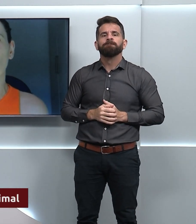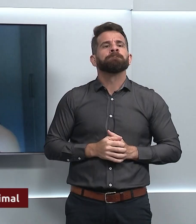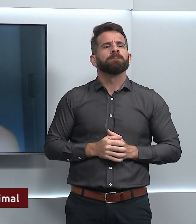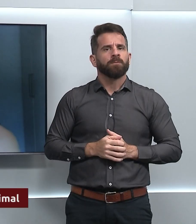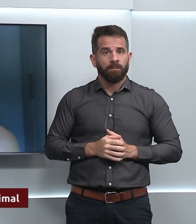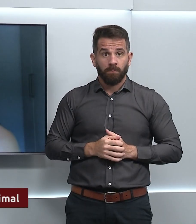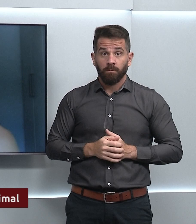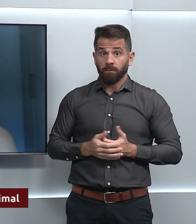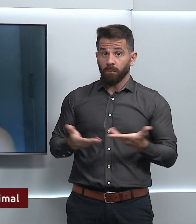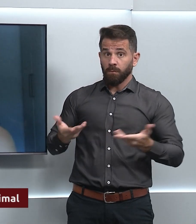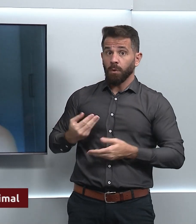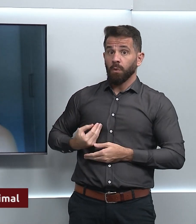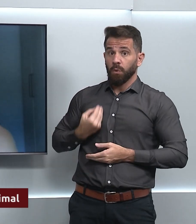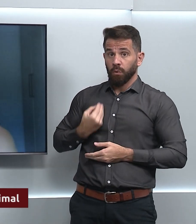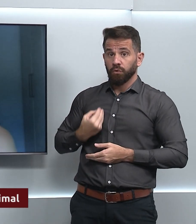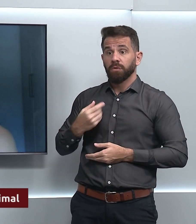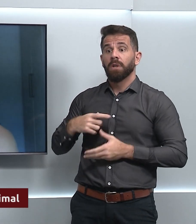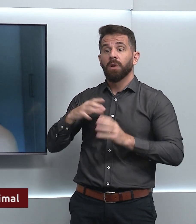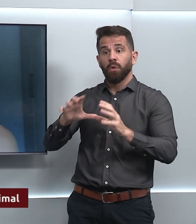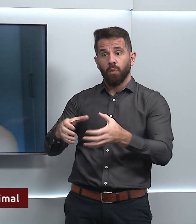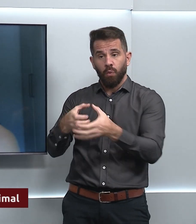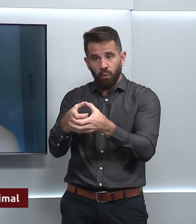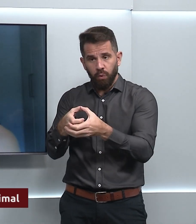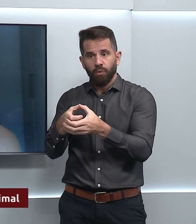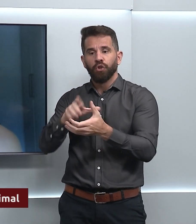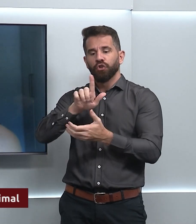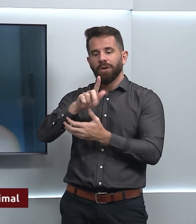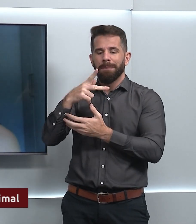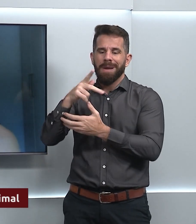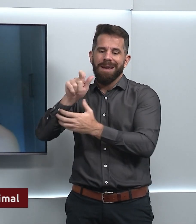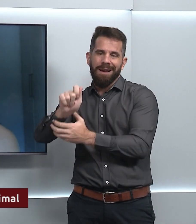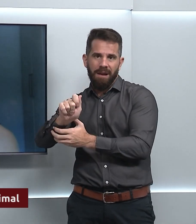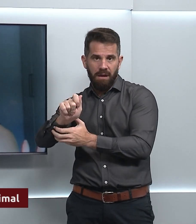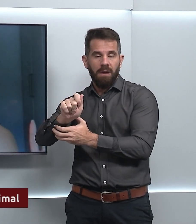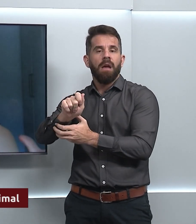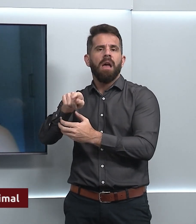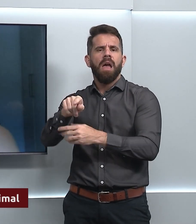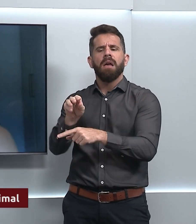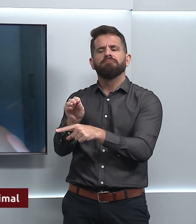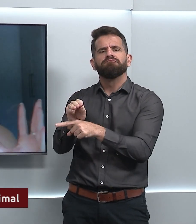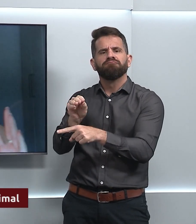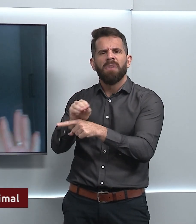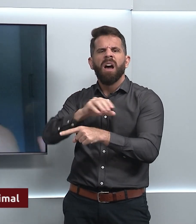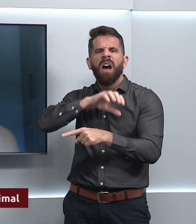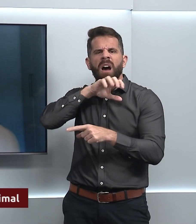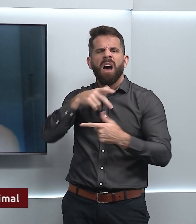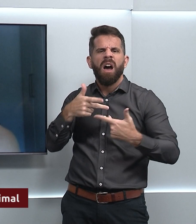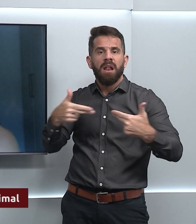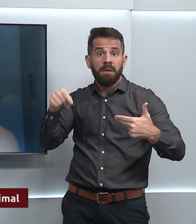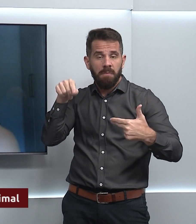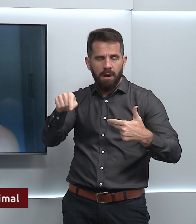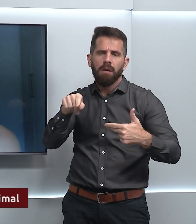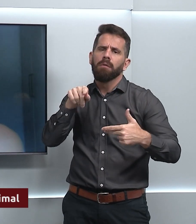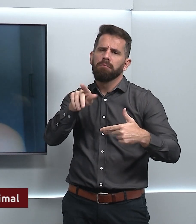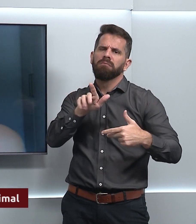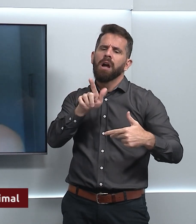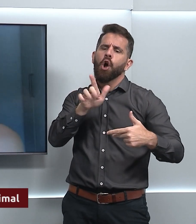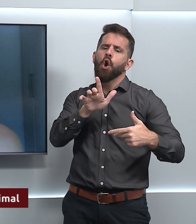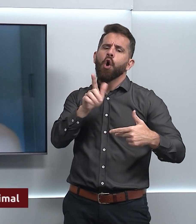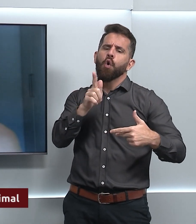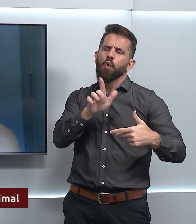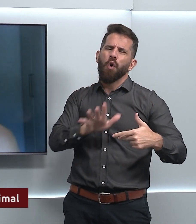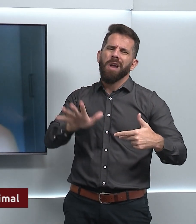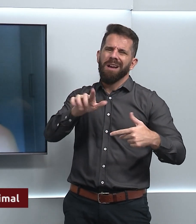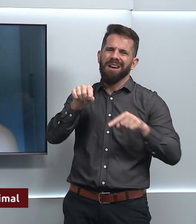com o grupo de EPA, que é o Grupo de Proteção Animal, né, que ele abrange aqui só o município de Goiânia, né, ele